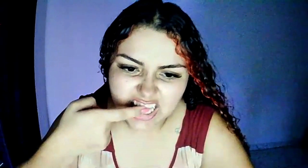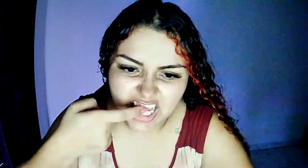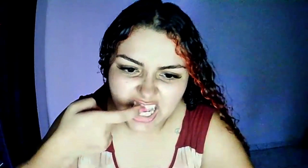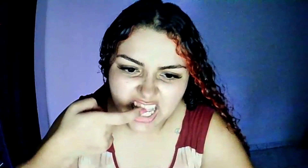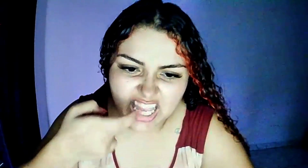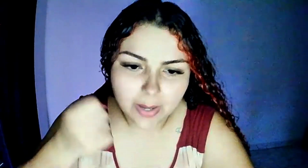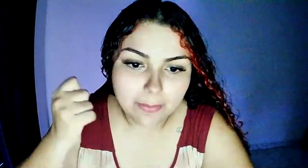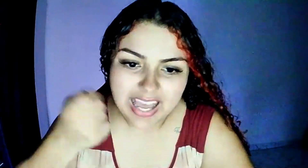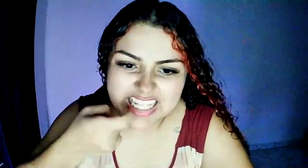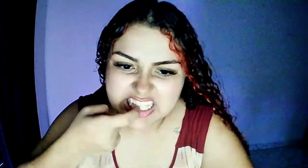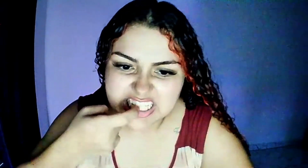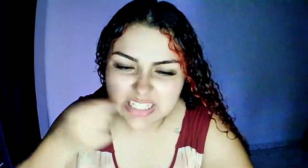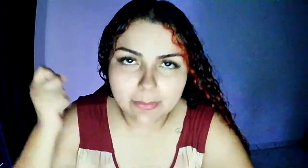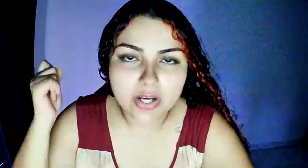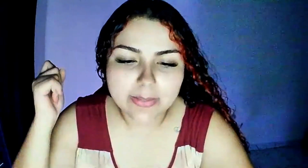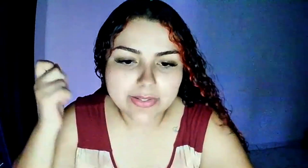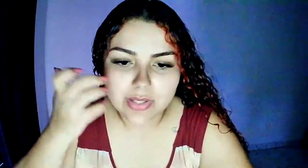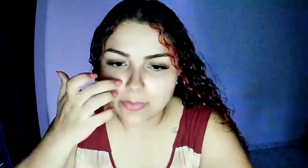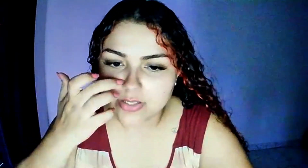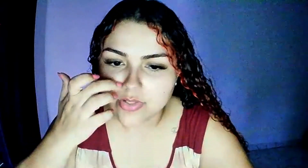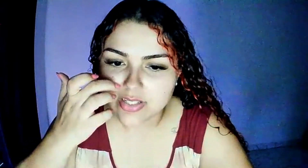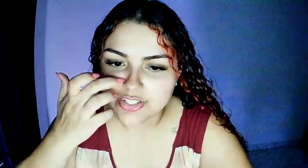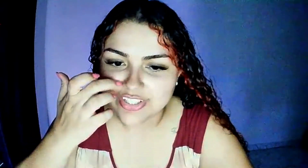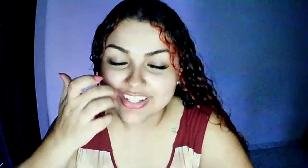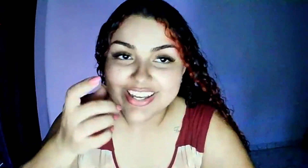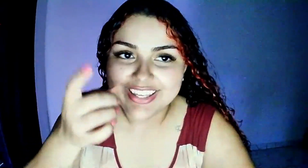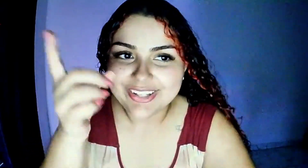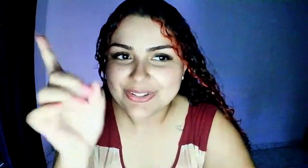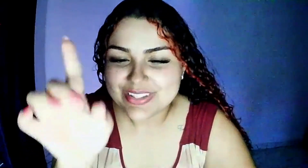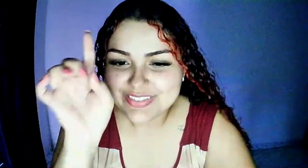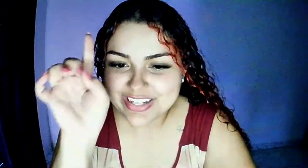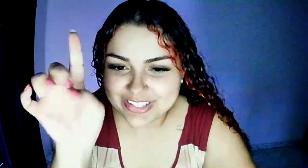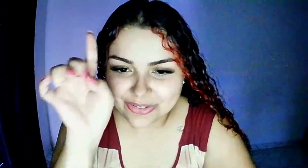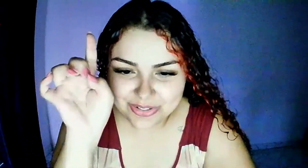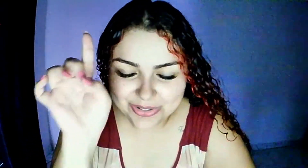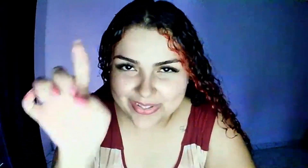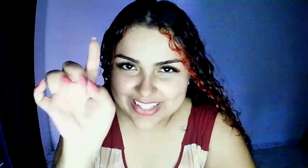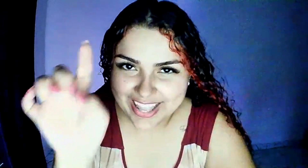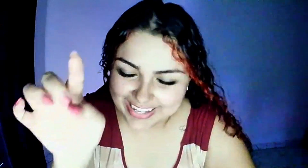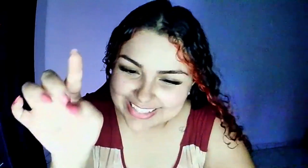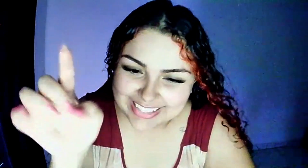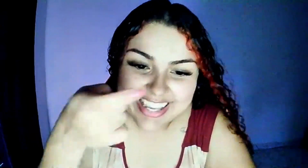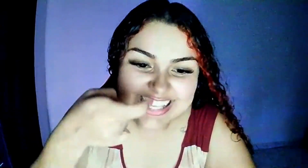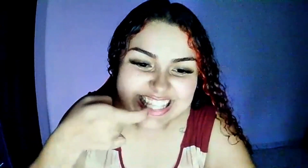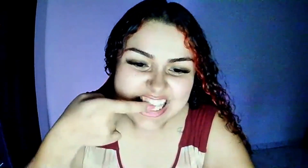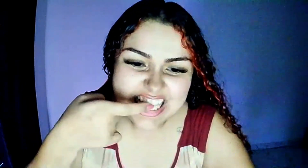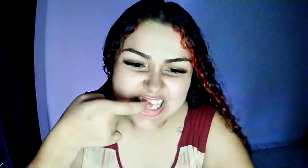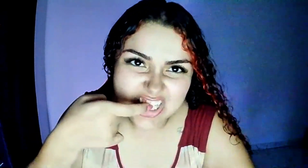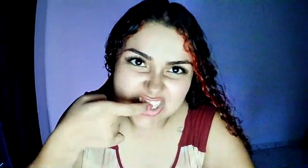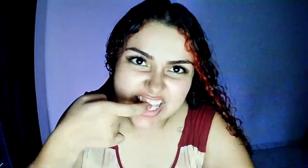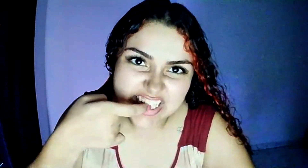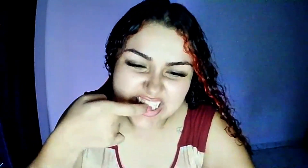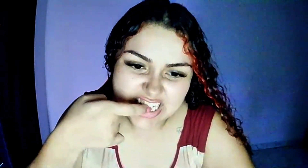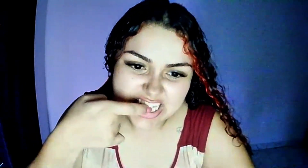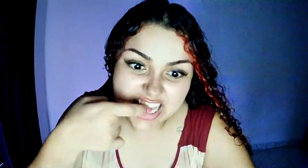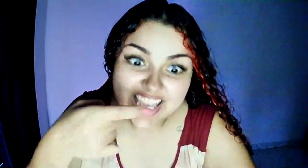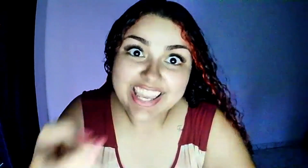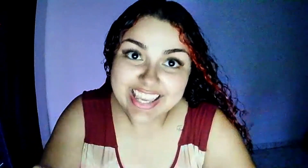aqui, ó. Mostra suas canjicas. Inclusive, a título de curiosidade, esse aqui é o sinal de dente. Esse